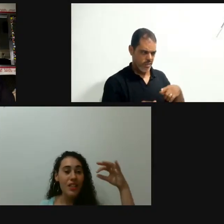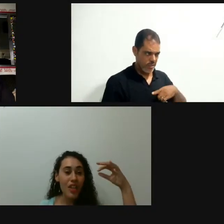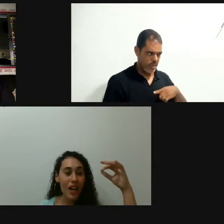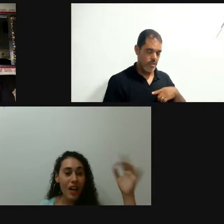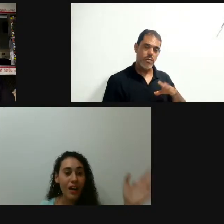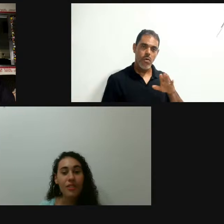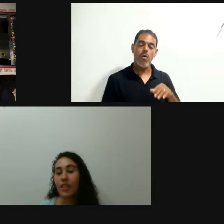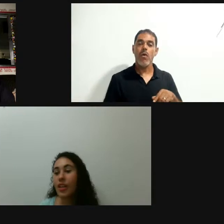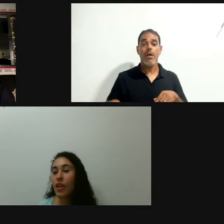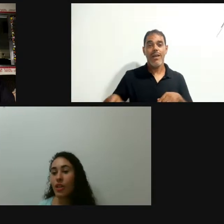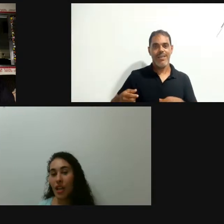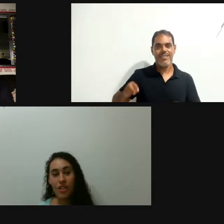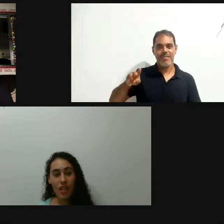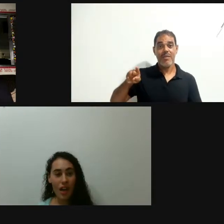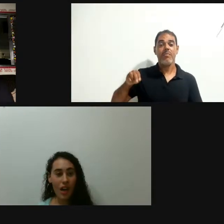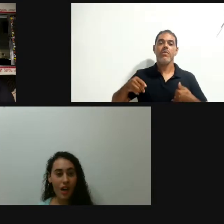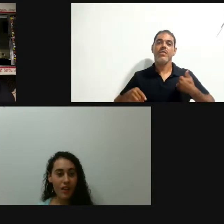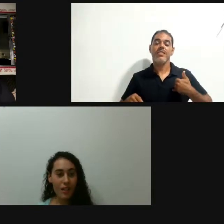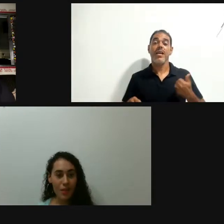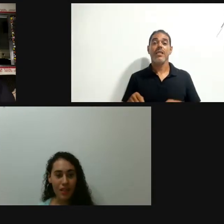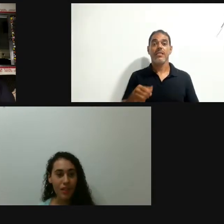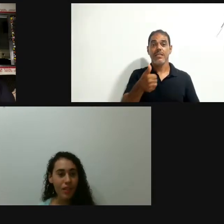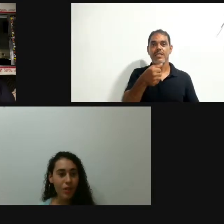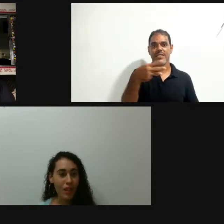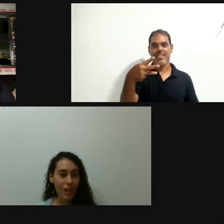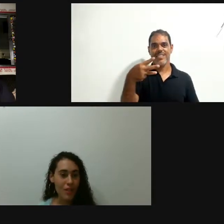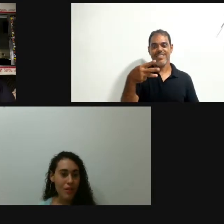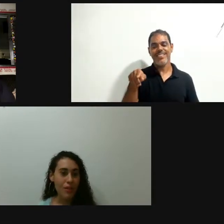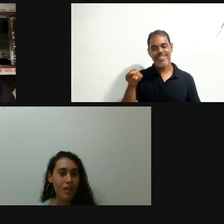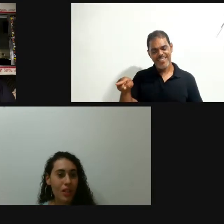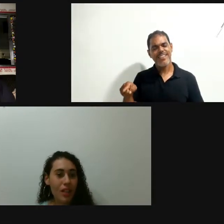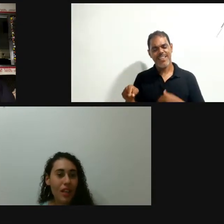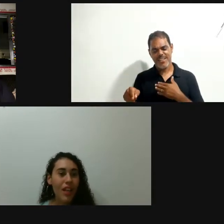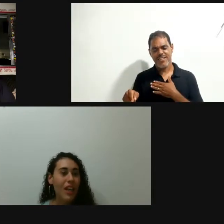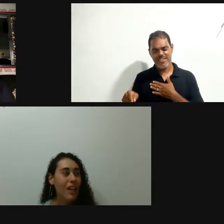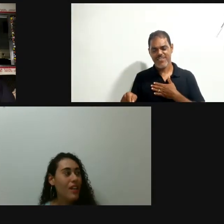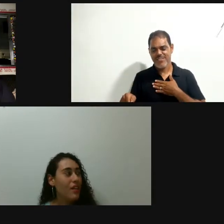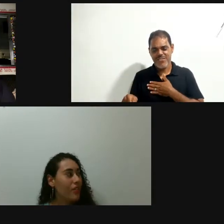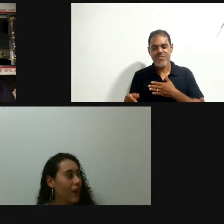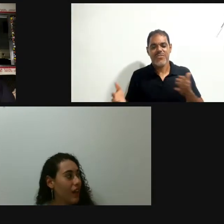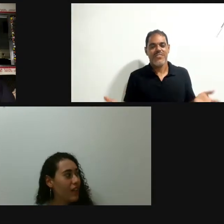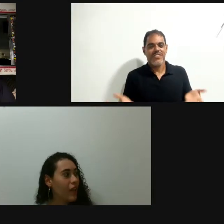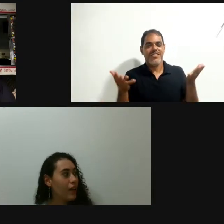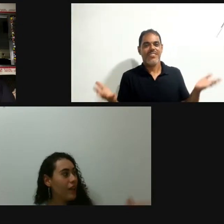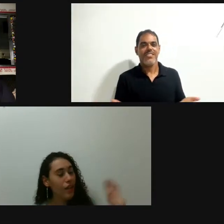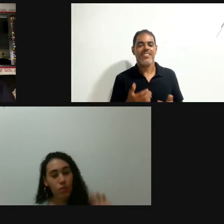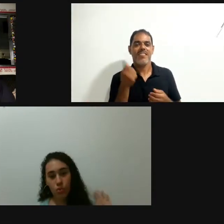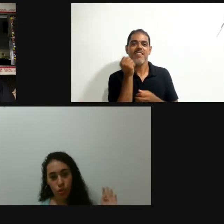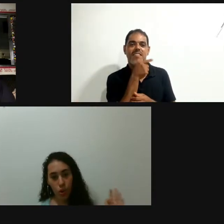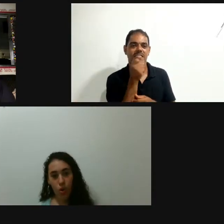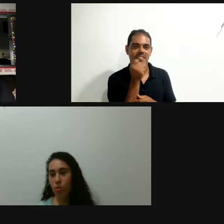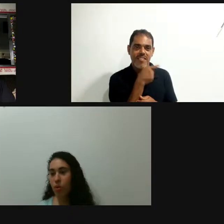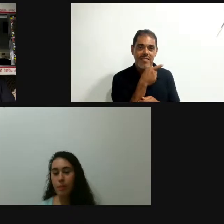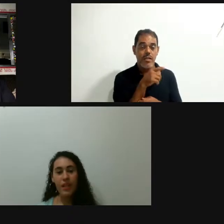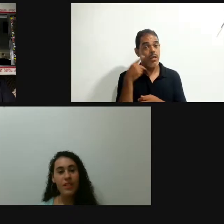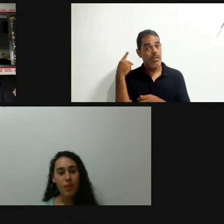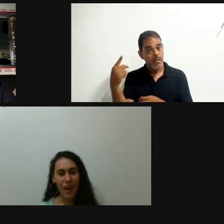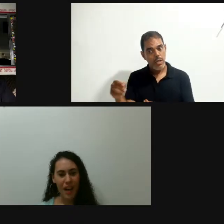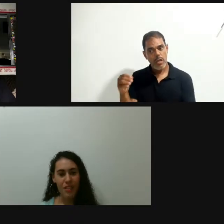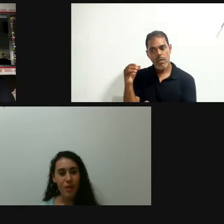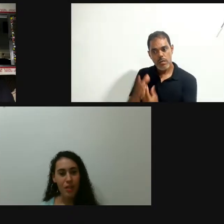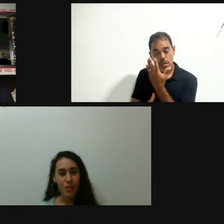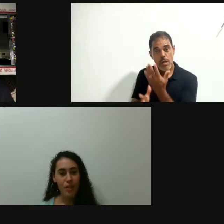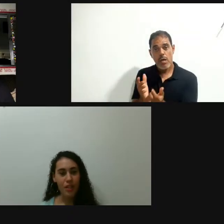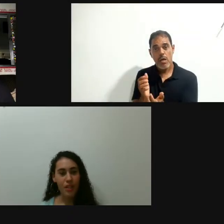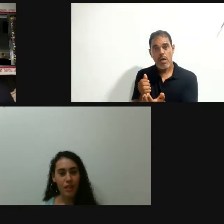mas ele já anima, no caso. Ele tá criando um jogo em pixel